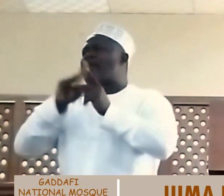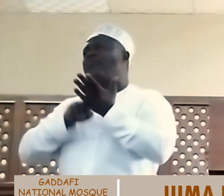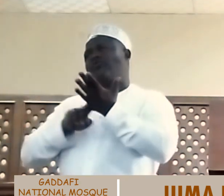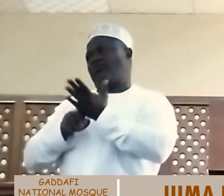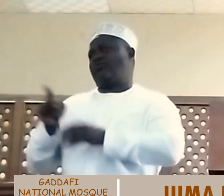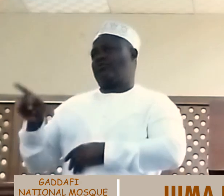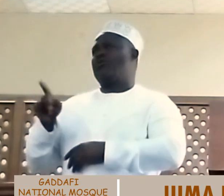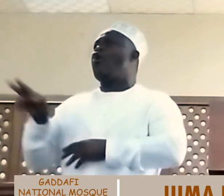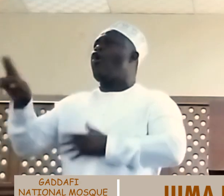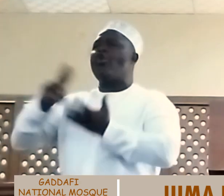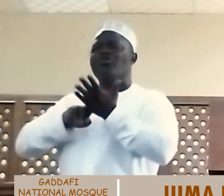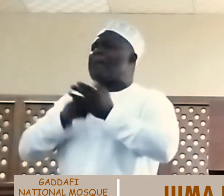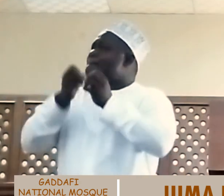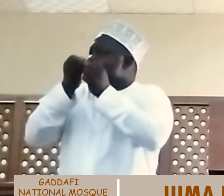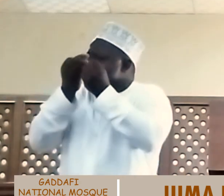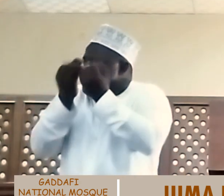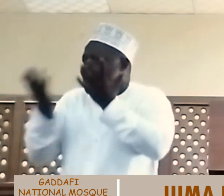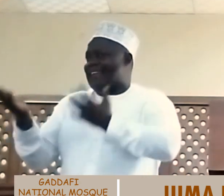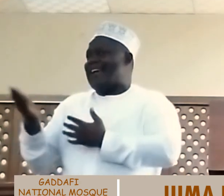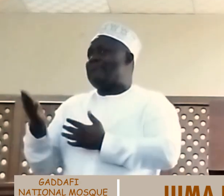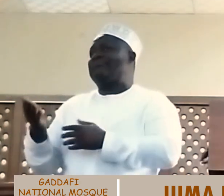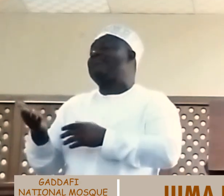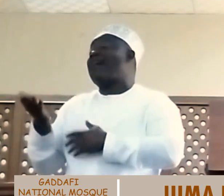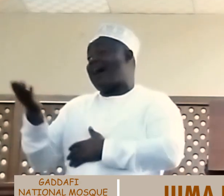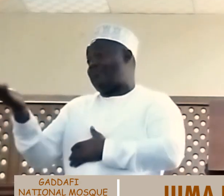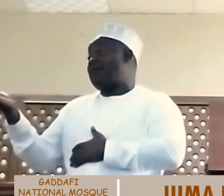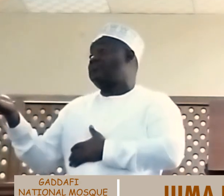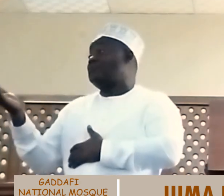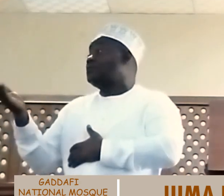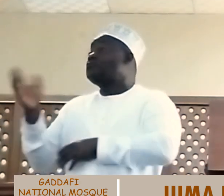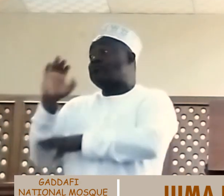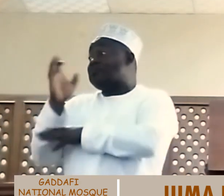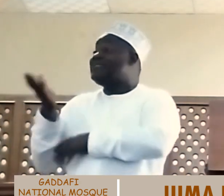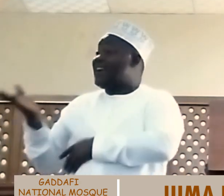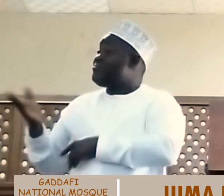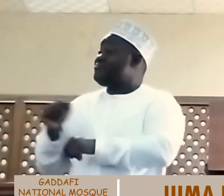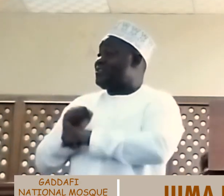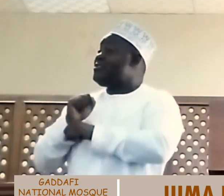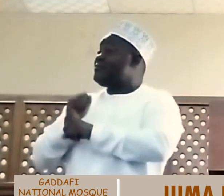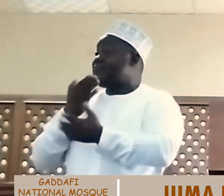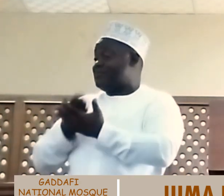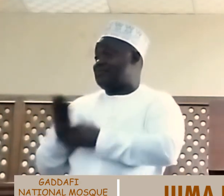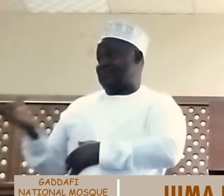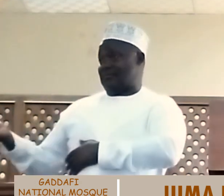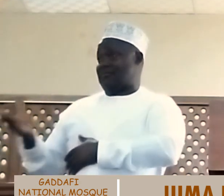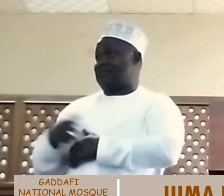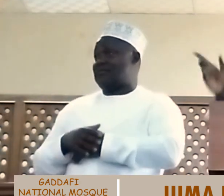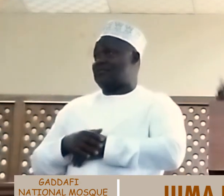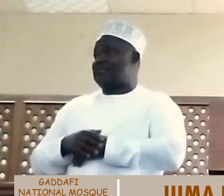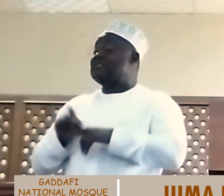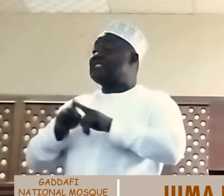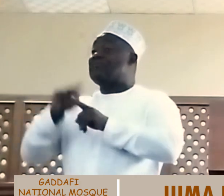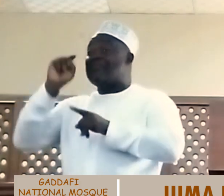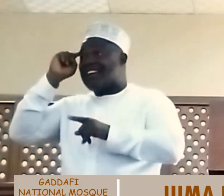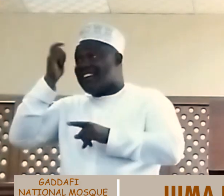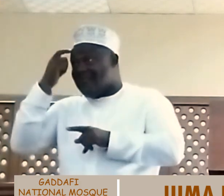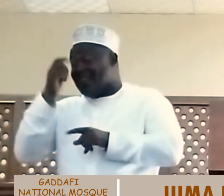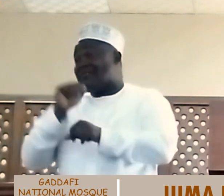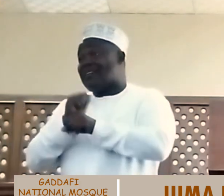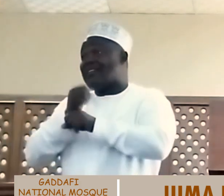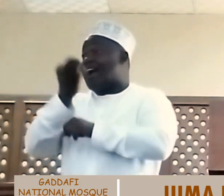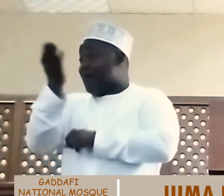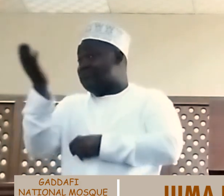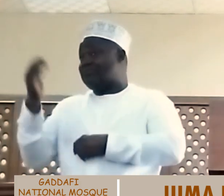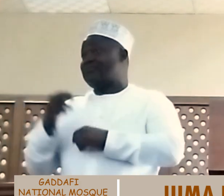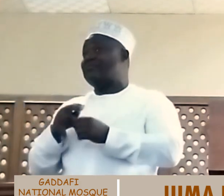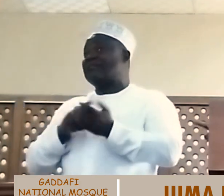era emigaso mingi gy'alese wano mu Supreme Council, emigaso mingi gyalese mu government,